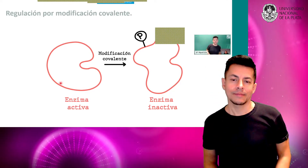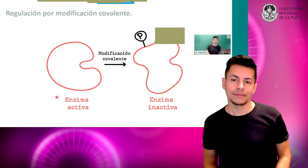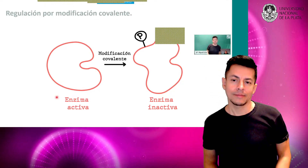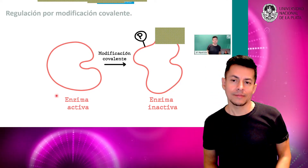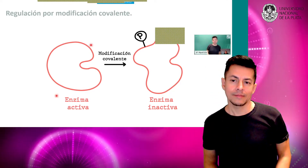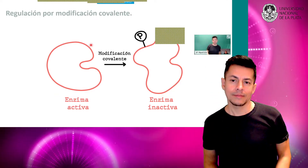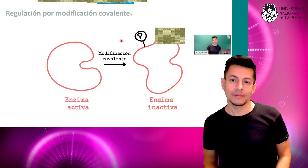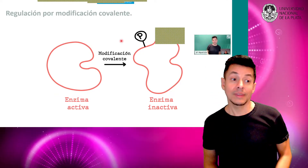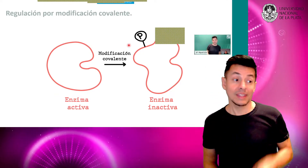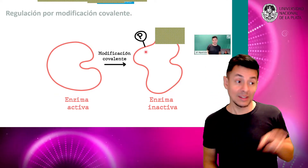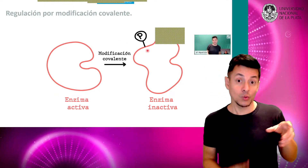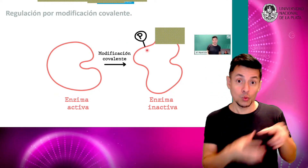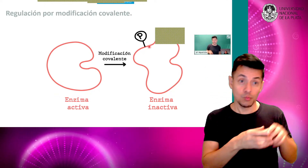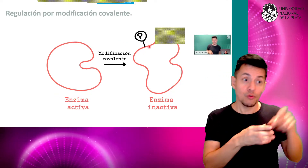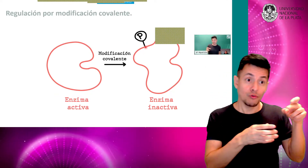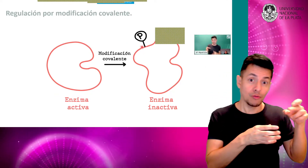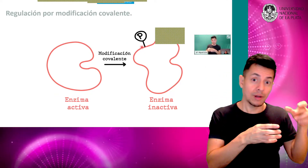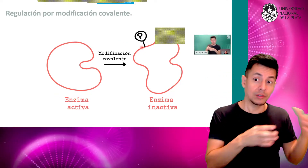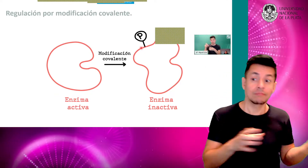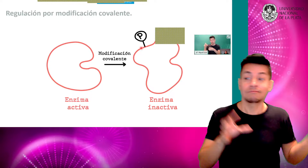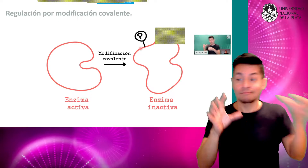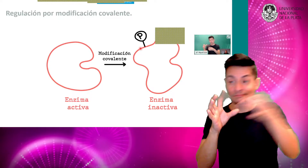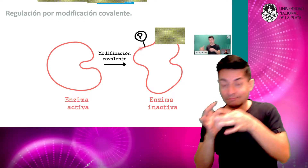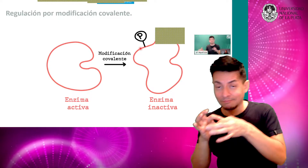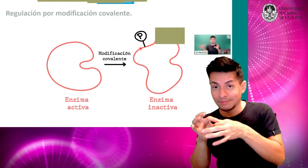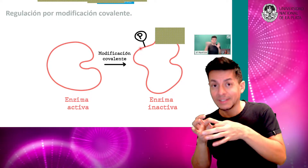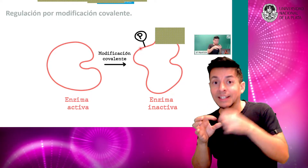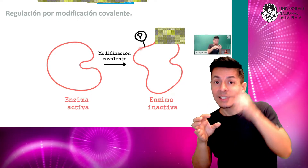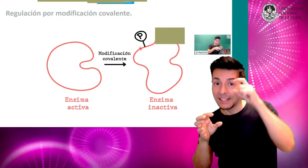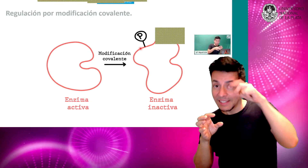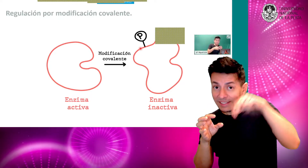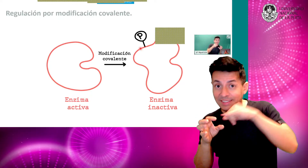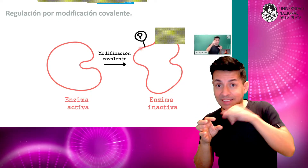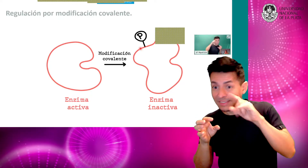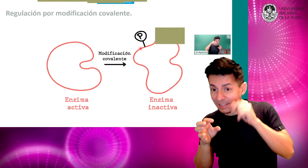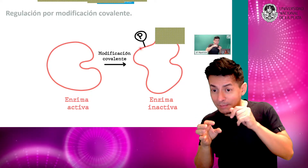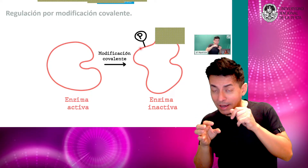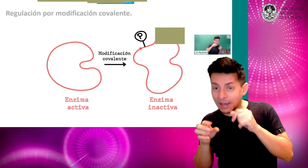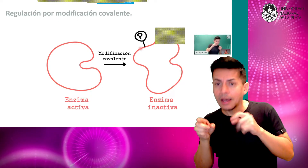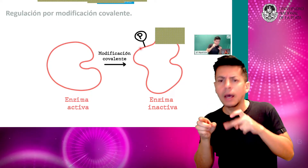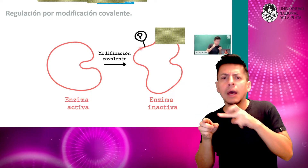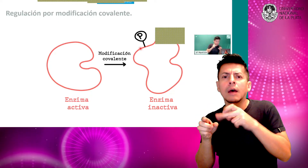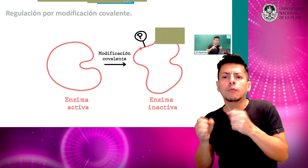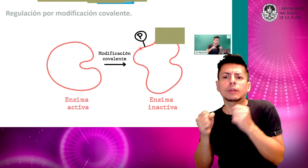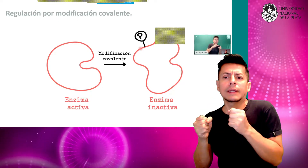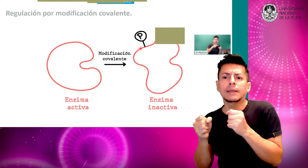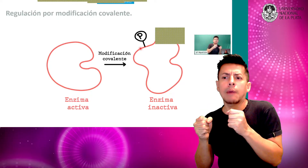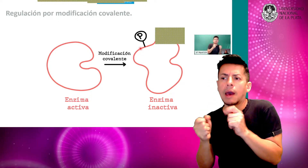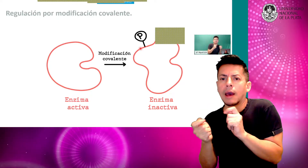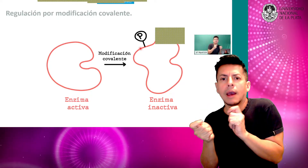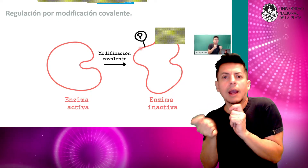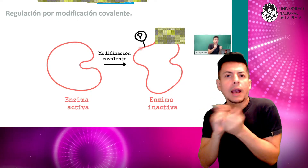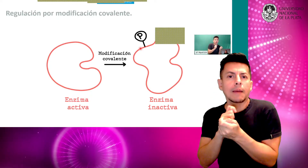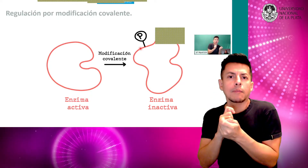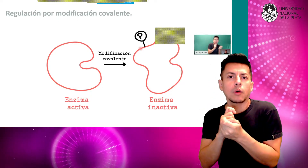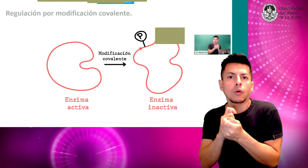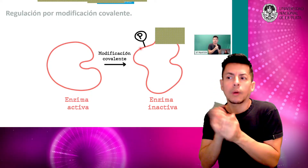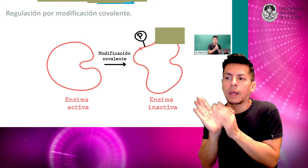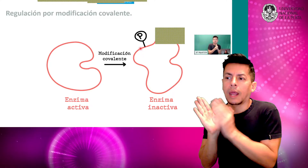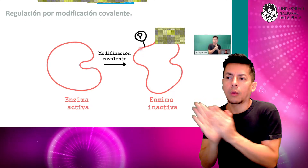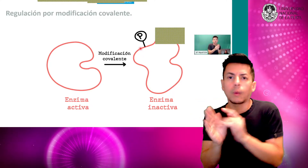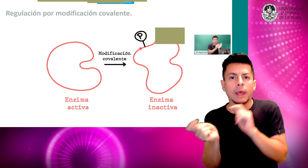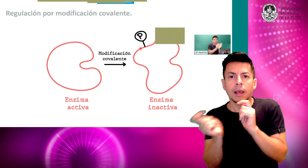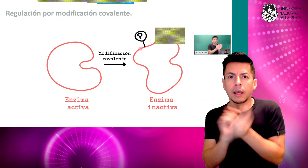Cuando ese grupo fosfato se une a la enzima, la proteína, esa enzima, cambia su estructura,